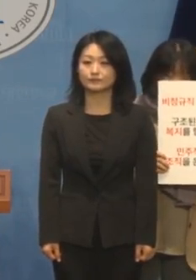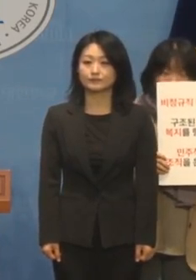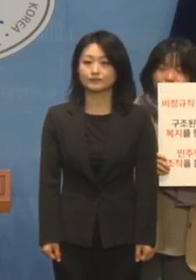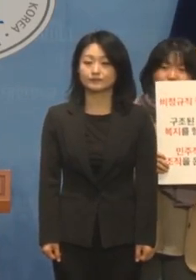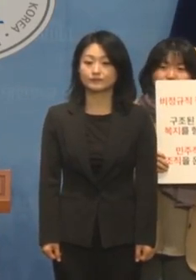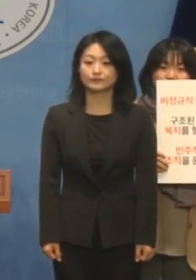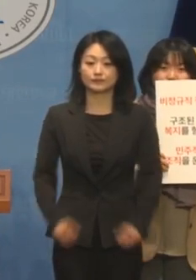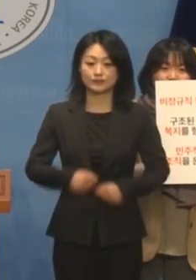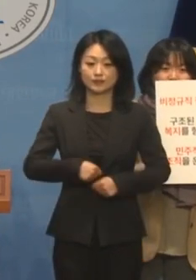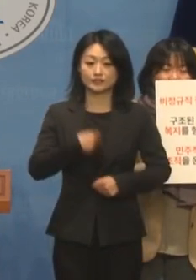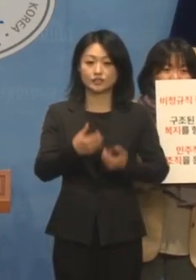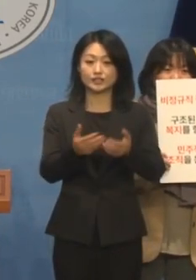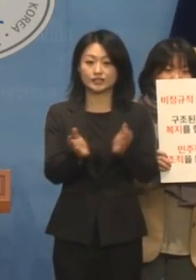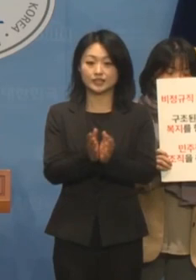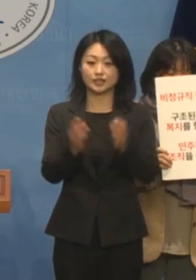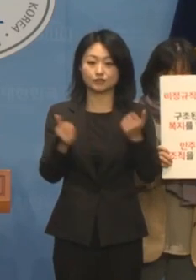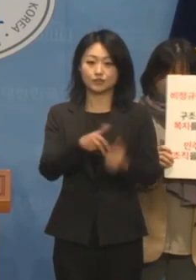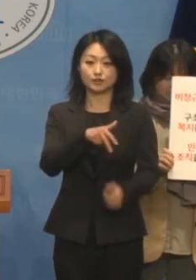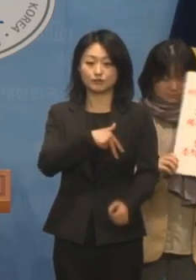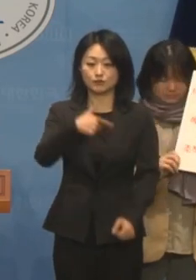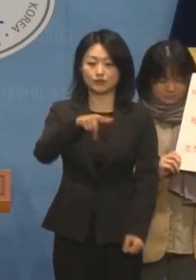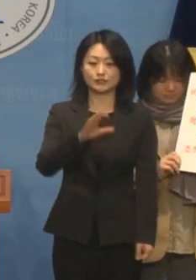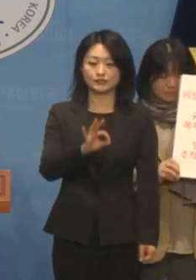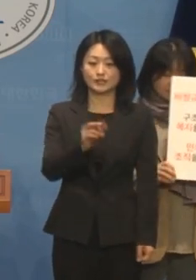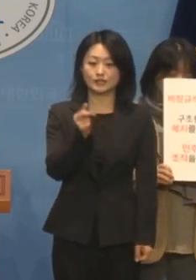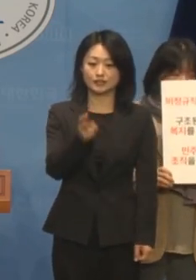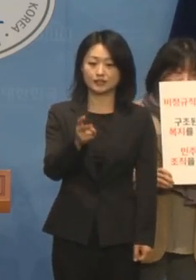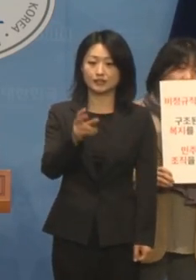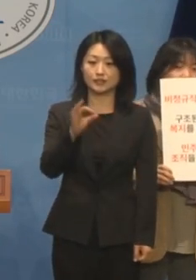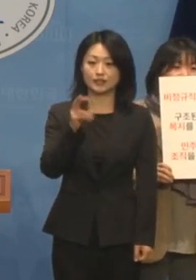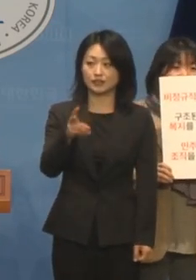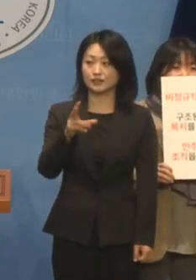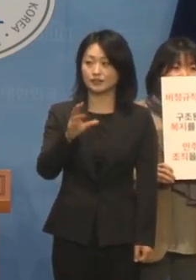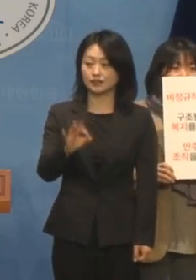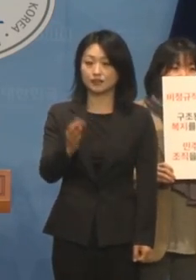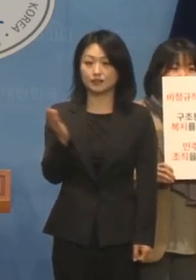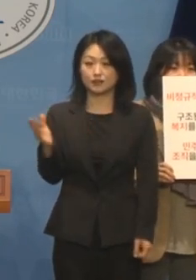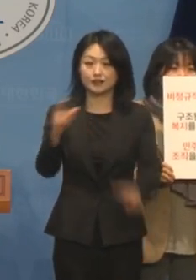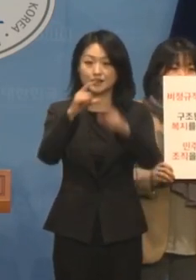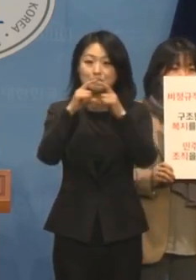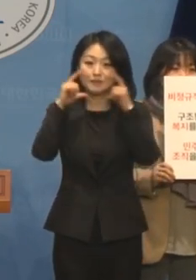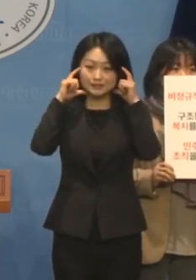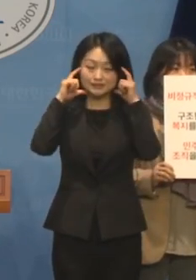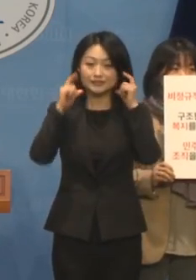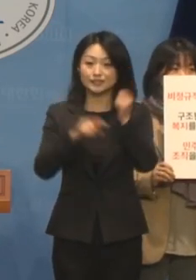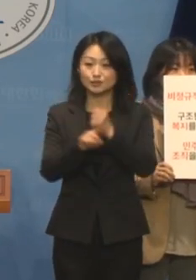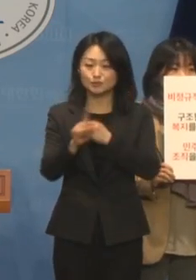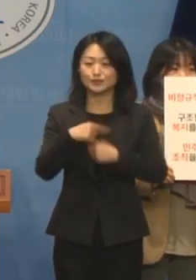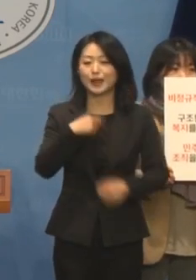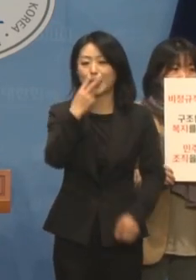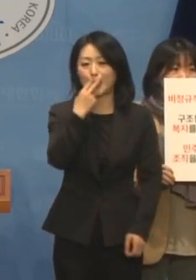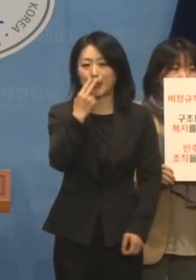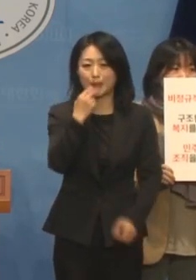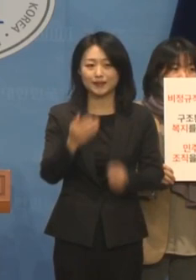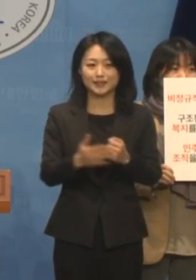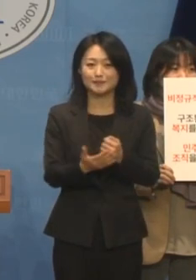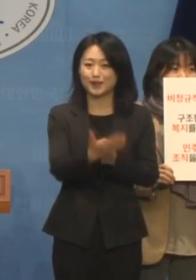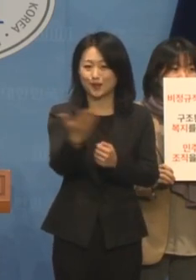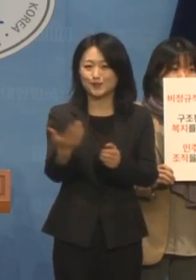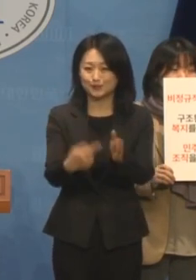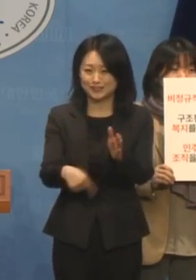네, 정의당 국회의원 장혜영입니다. 먼저 마스크 쓰고 말씀드리는 거는 제가 감기에 걸려서 여러분의 건강을